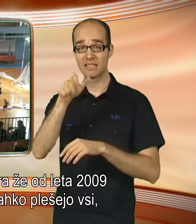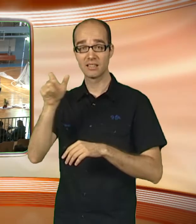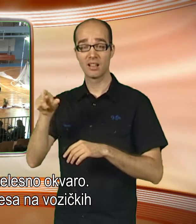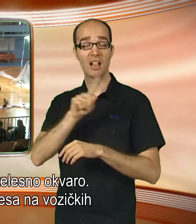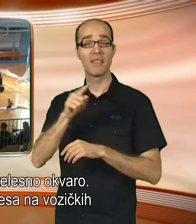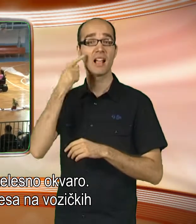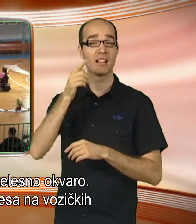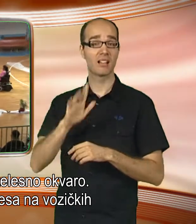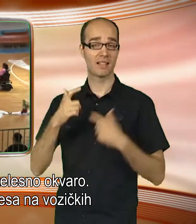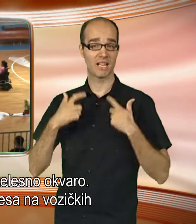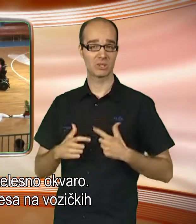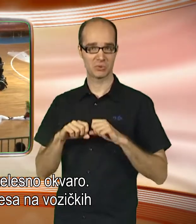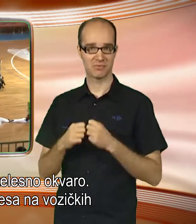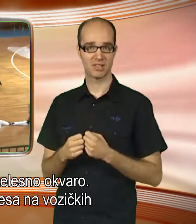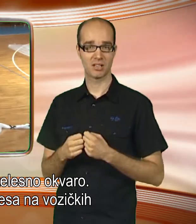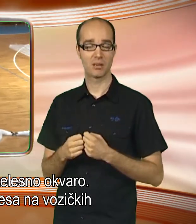okvaro.